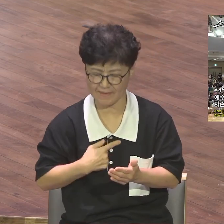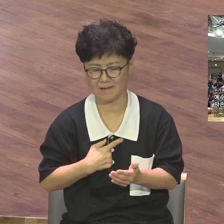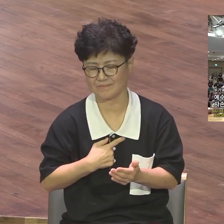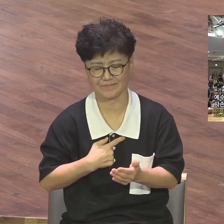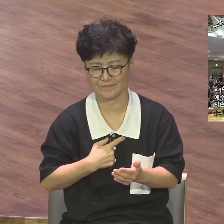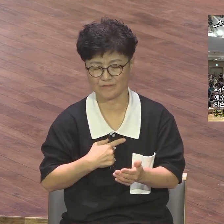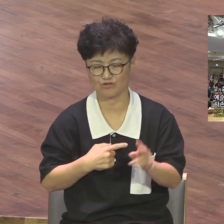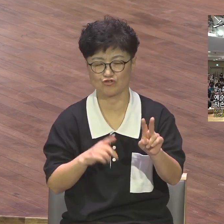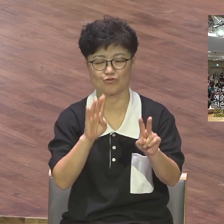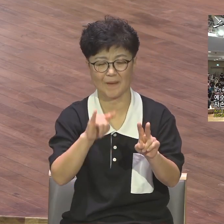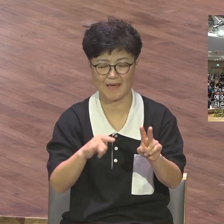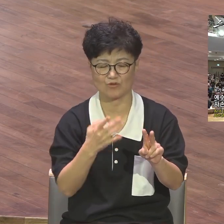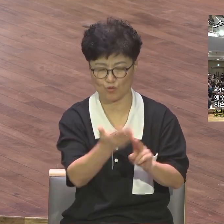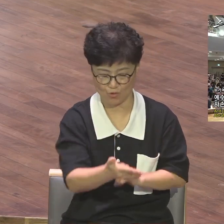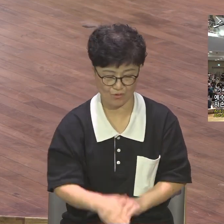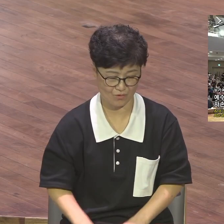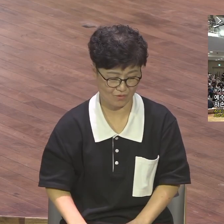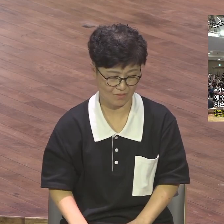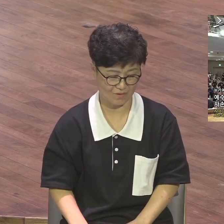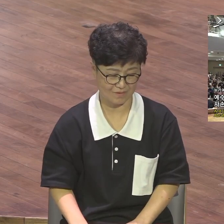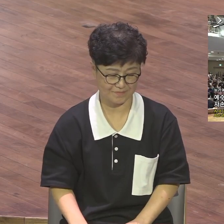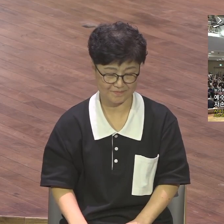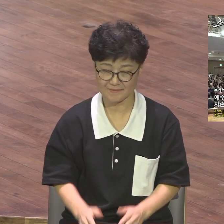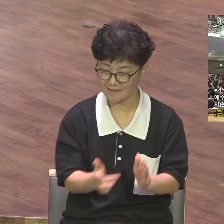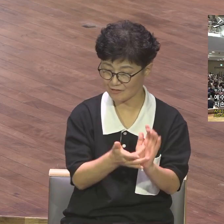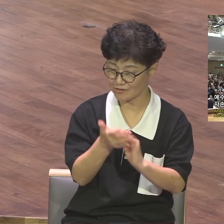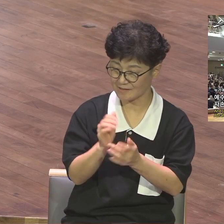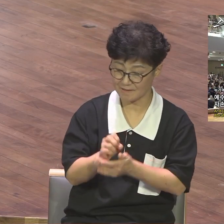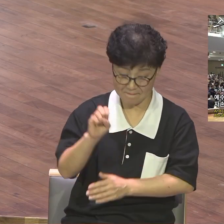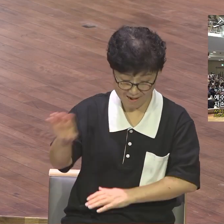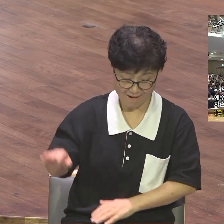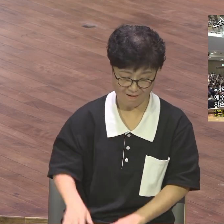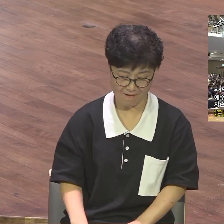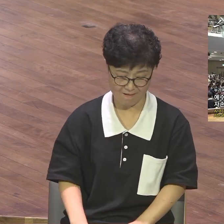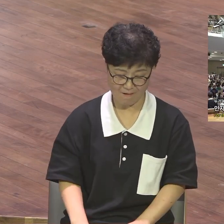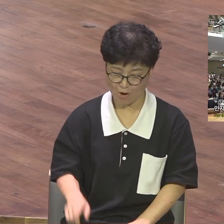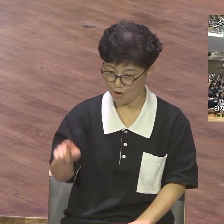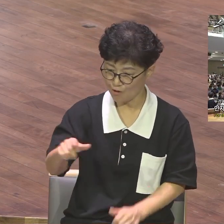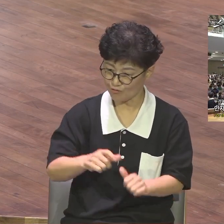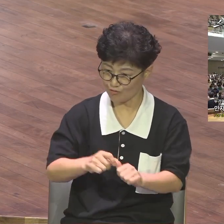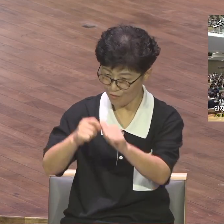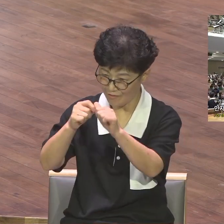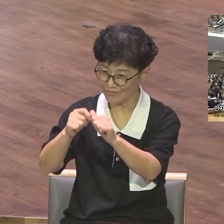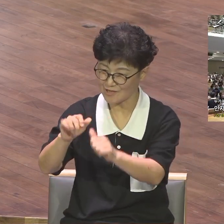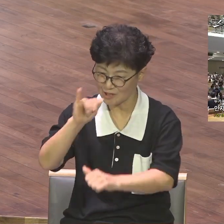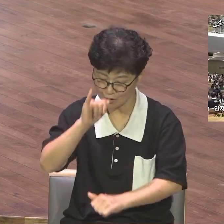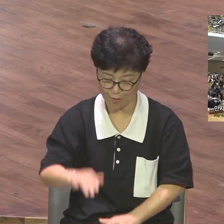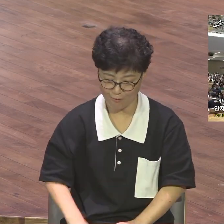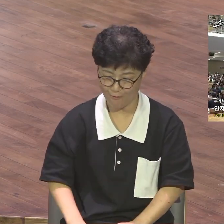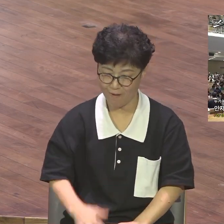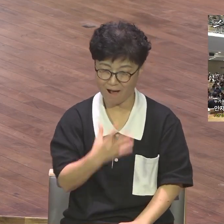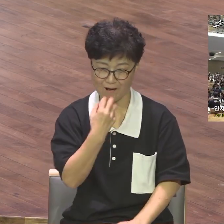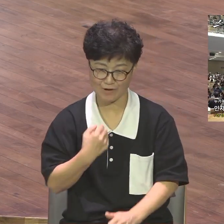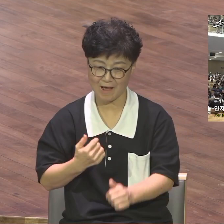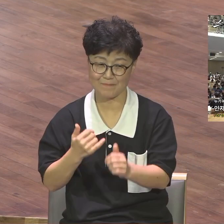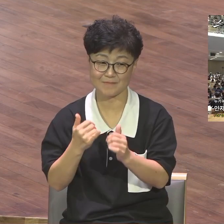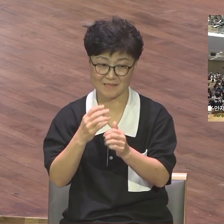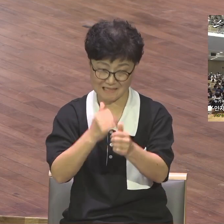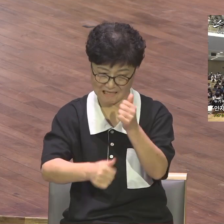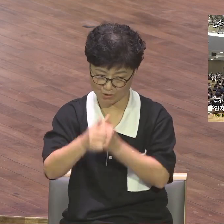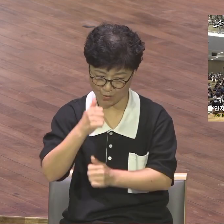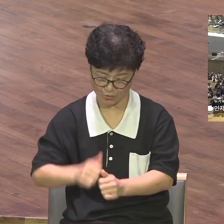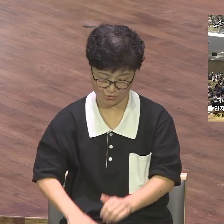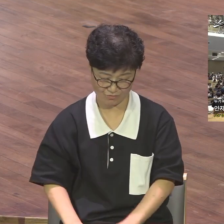예수께서 이르시되 오늘 구원이 이 집에 이르렀으니 이 사람도 아브라함의 자손이미로다. 합독합니다. 인자가 온